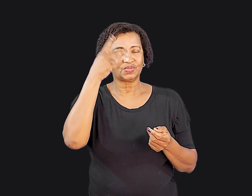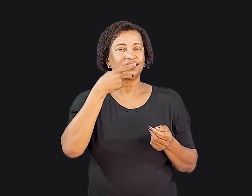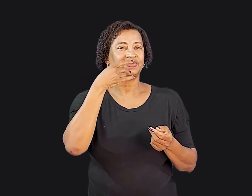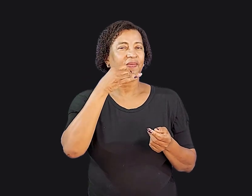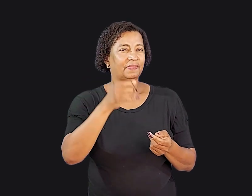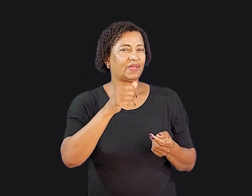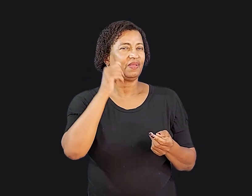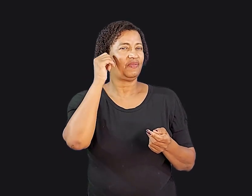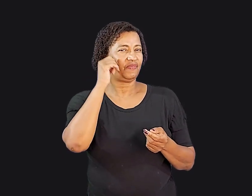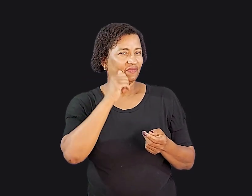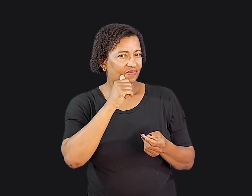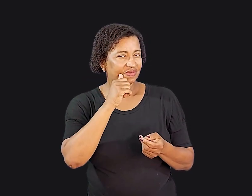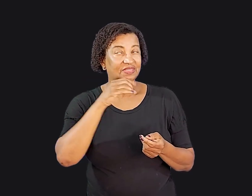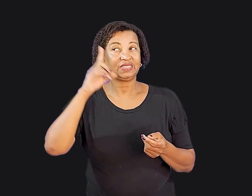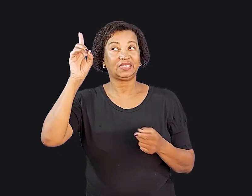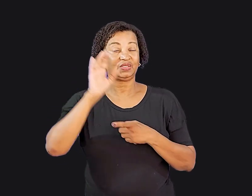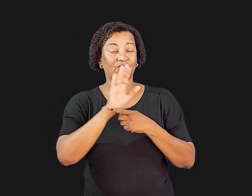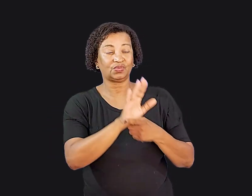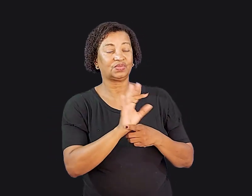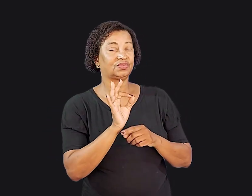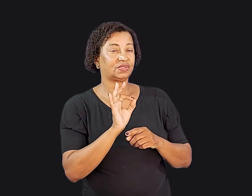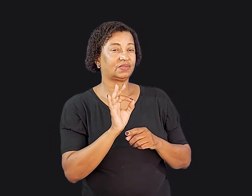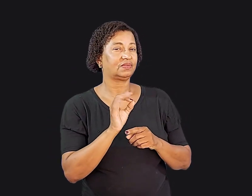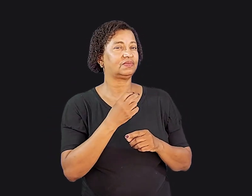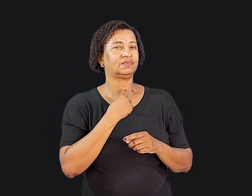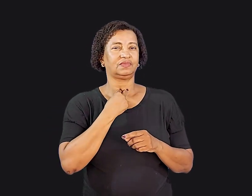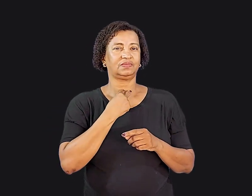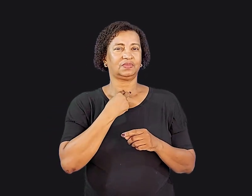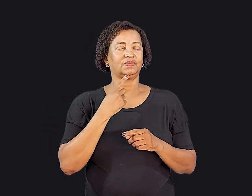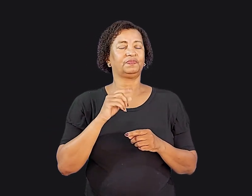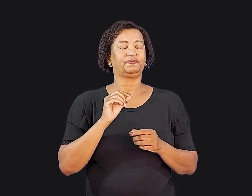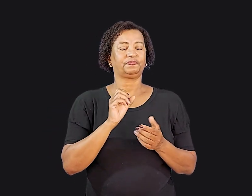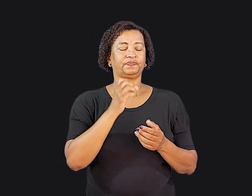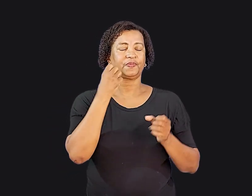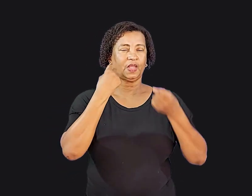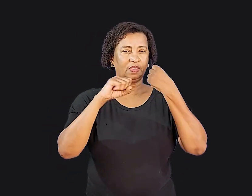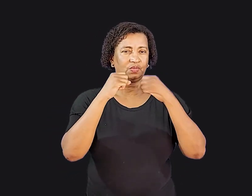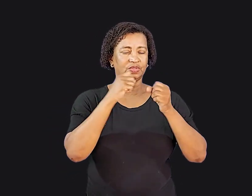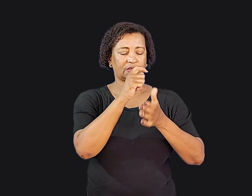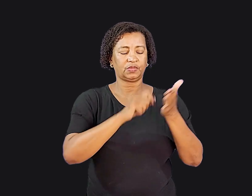adequados sem a ajuda de Deus. Está escrito no Salmo 127, se não